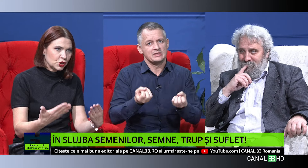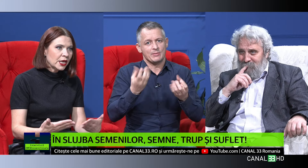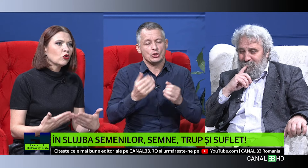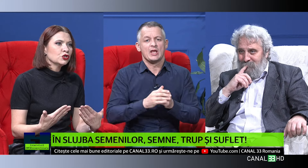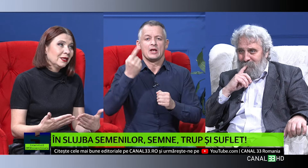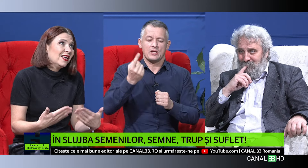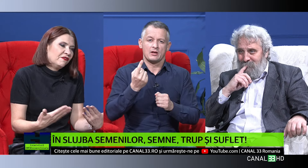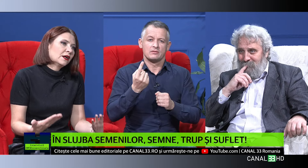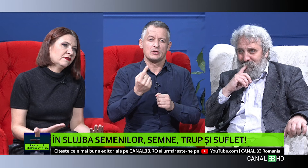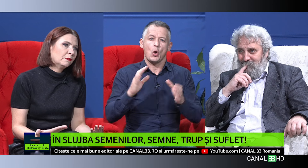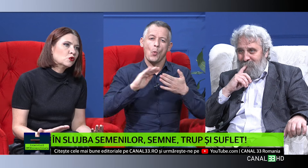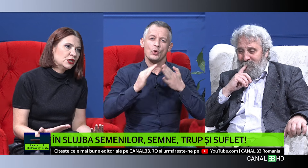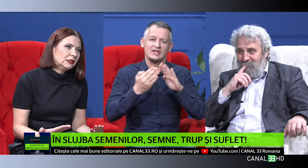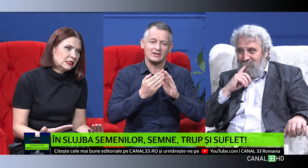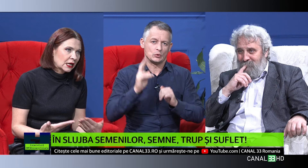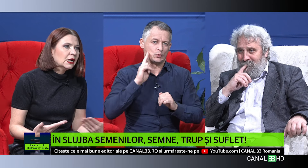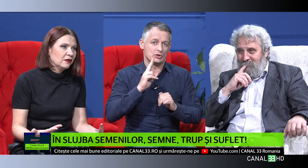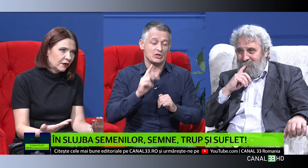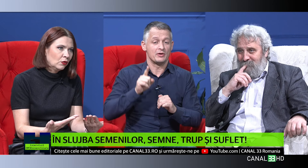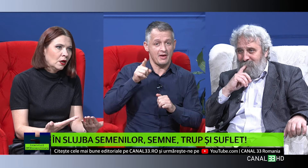și ei fac, de fapt, conștientizare la nivelul